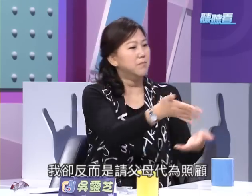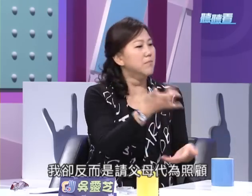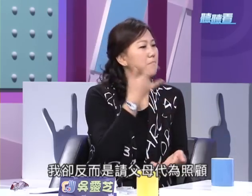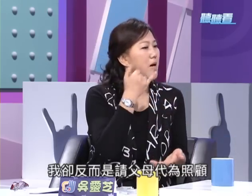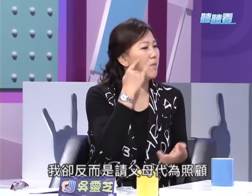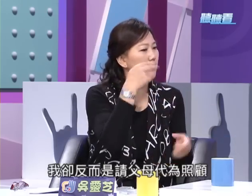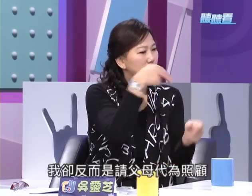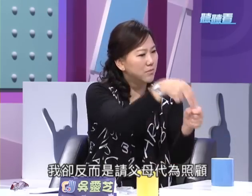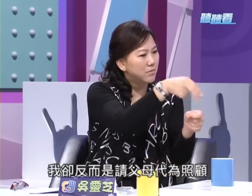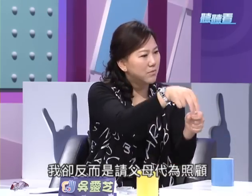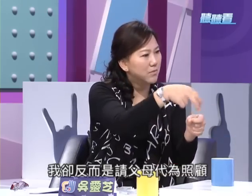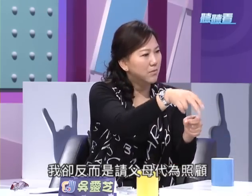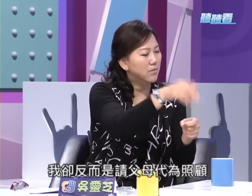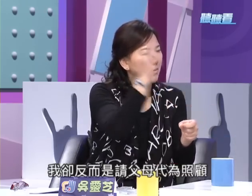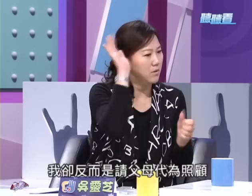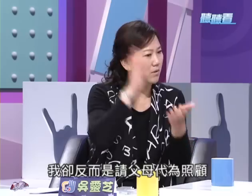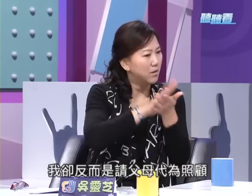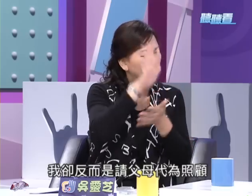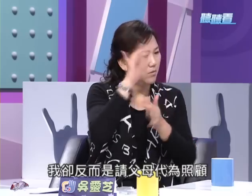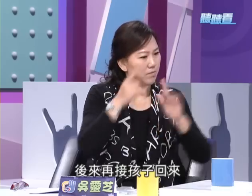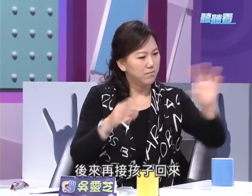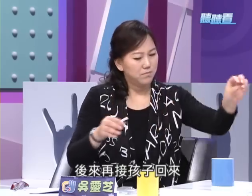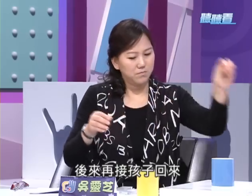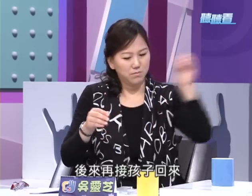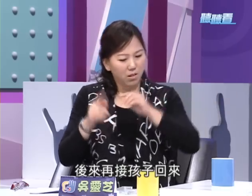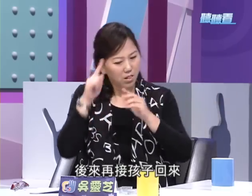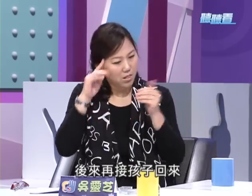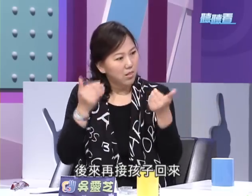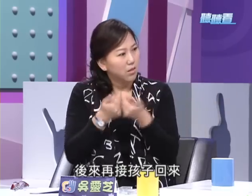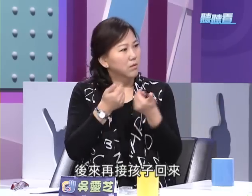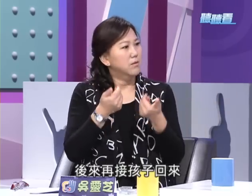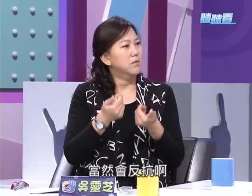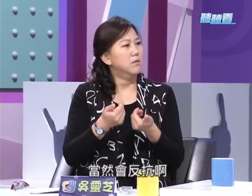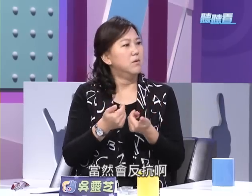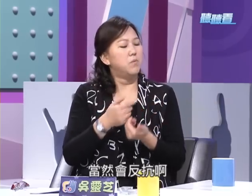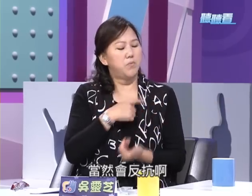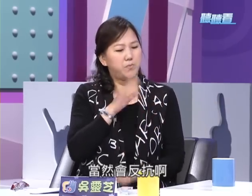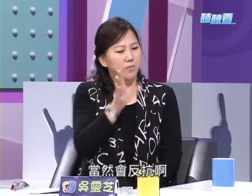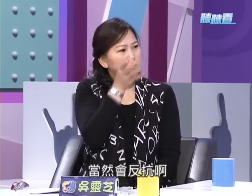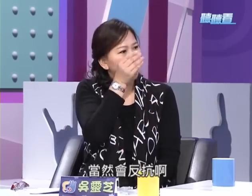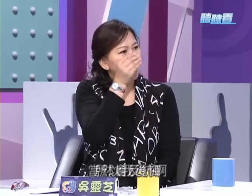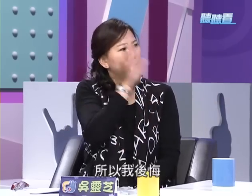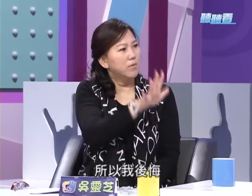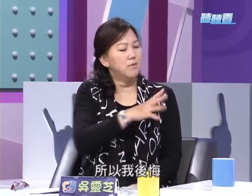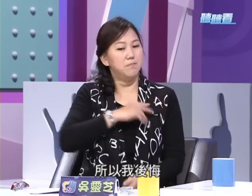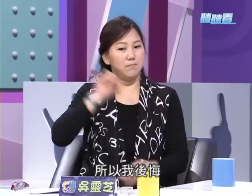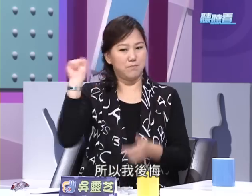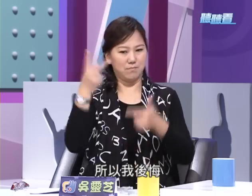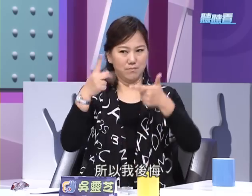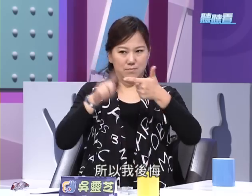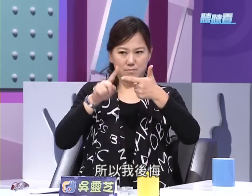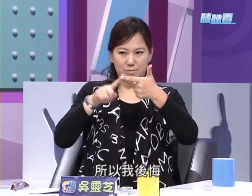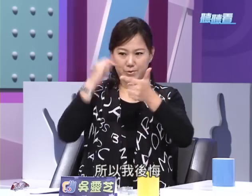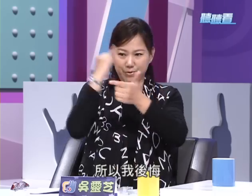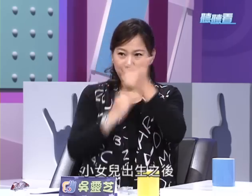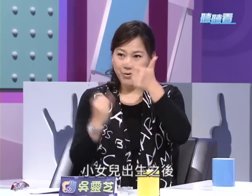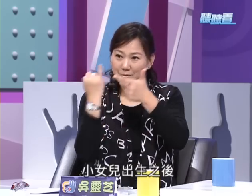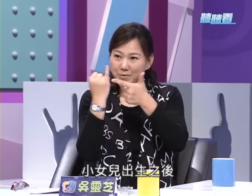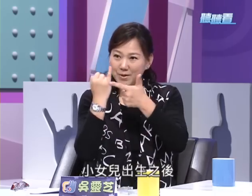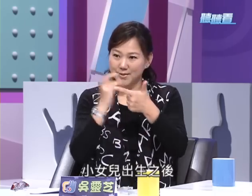却反而是请父母代为照顾，后来再接孩子回来，当然会反抗啊，所以我后悔。小女儿出生之